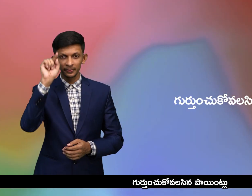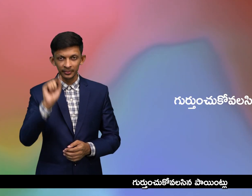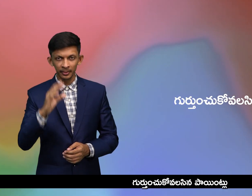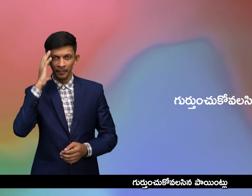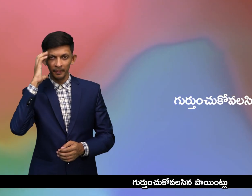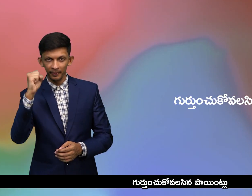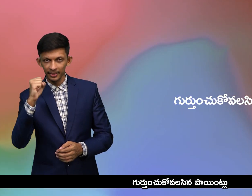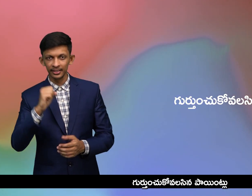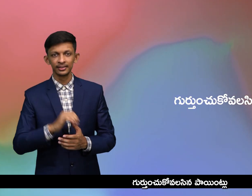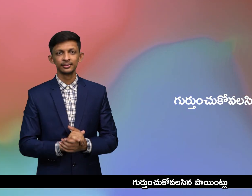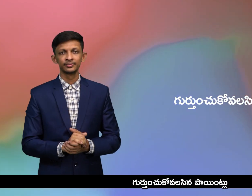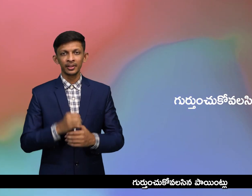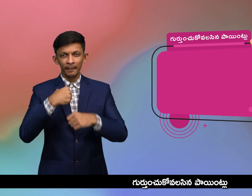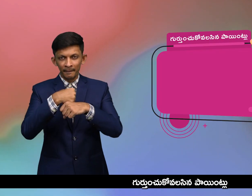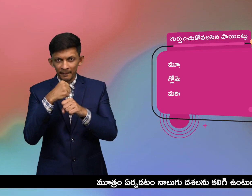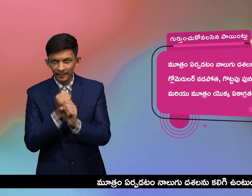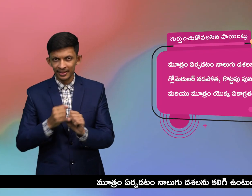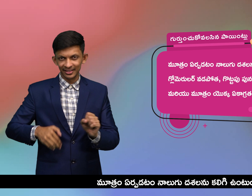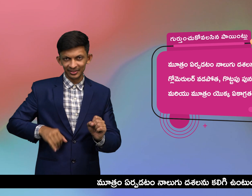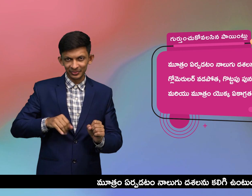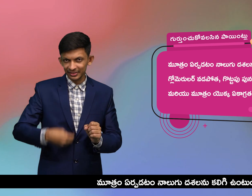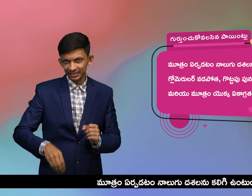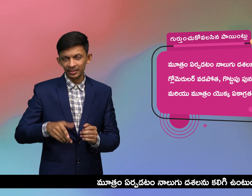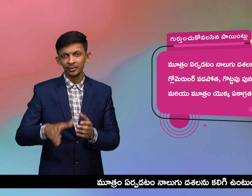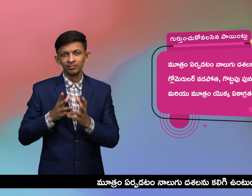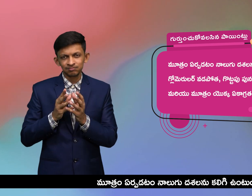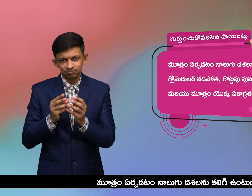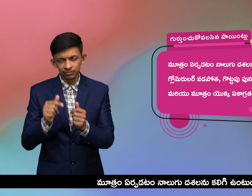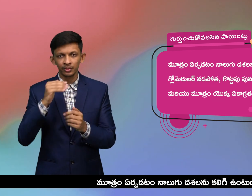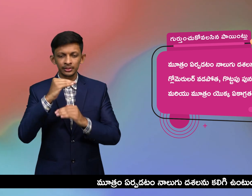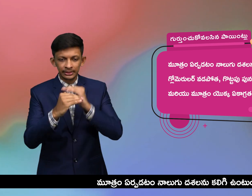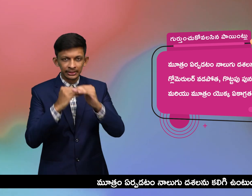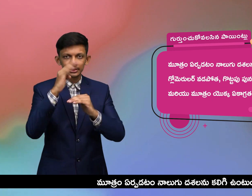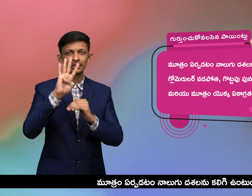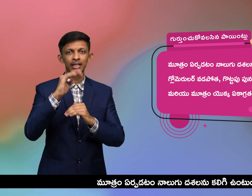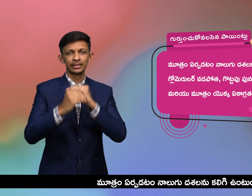గుర్తుంచుకోవలసిన పాయింట్లు: మూత్రం ఏర్పడటం 4 దశలను కలిగి ఉంటుంది.